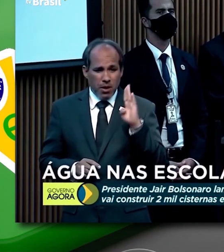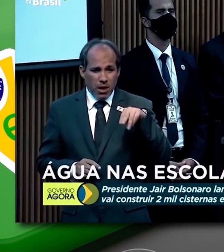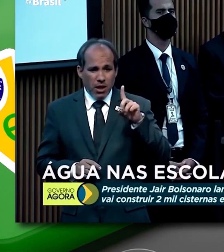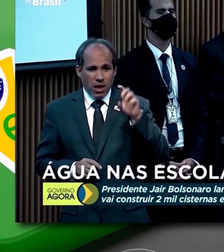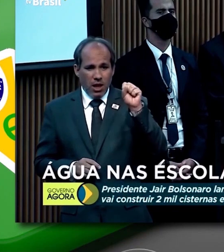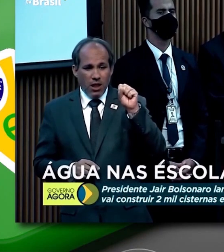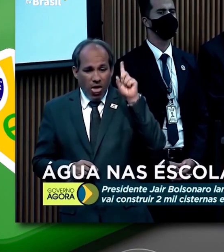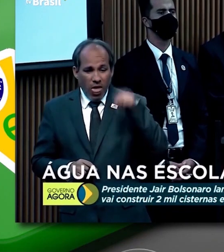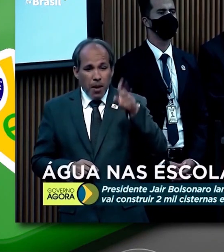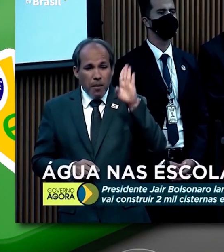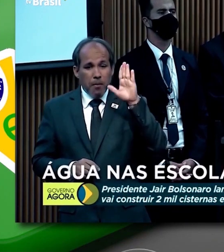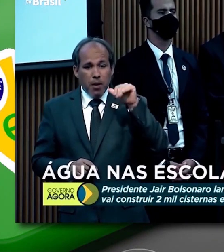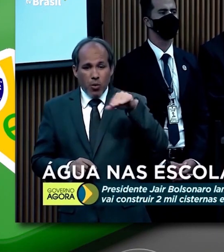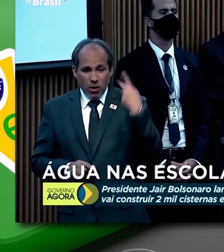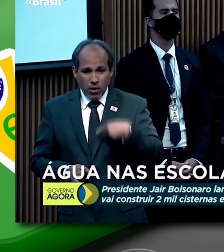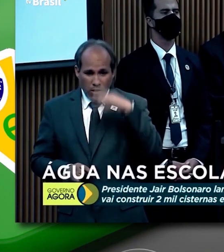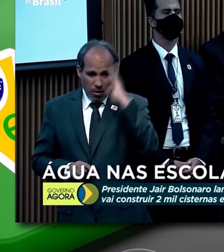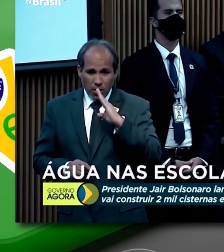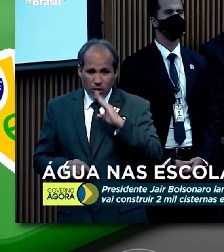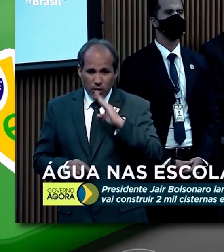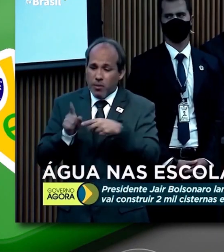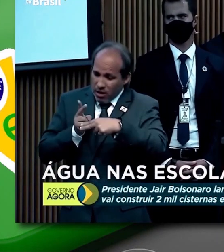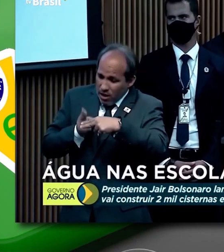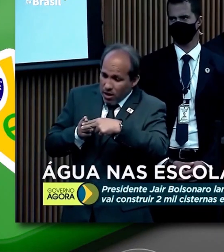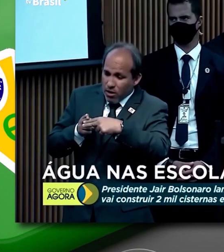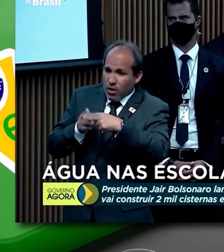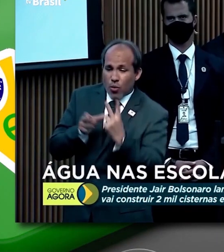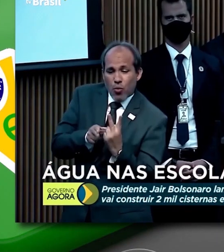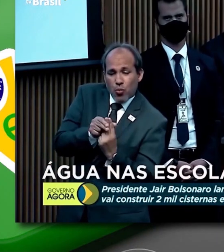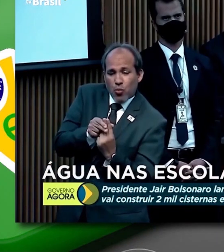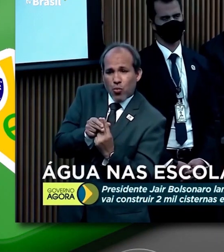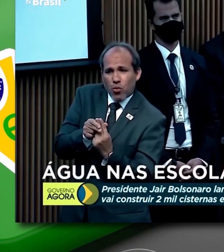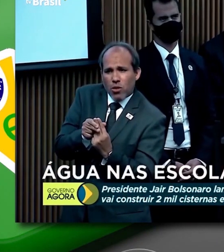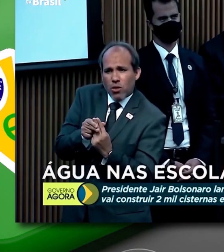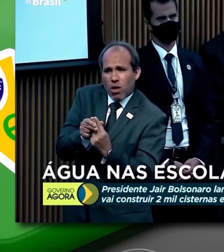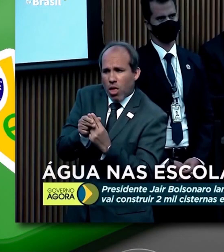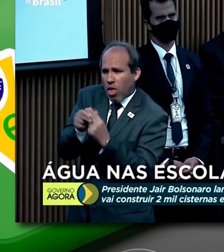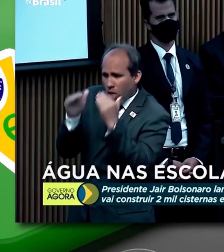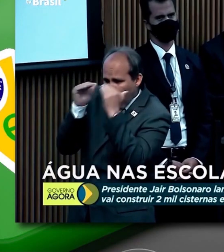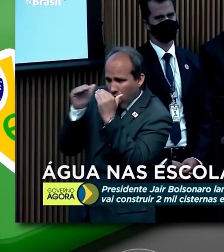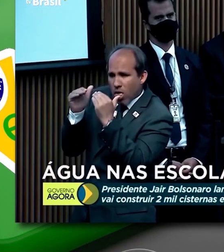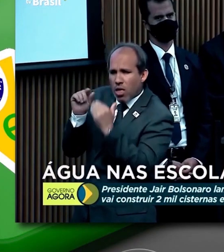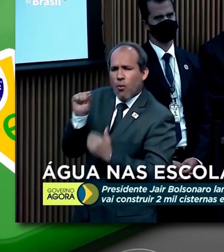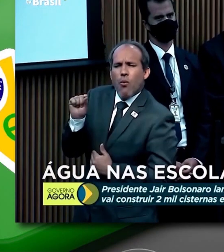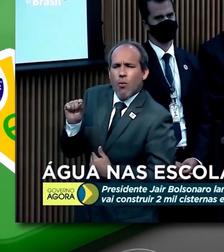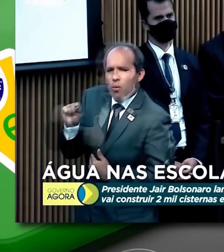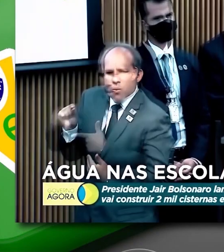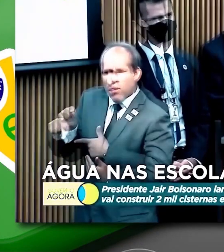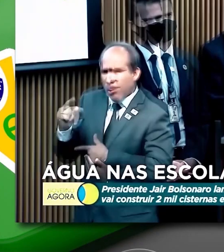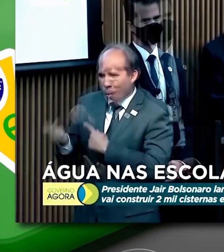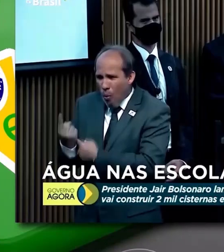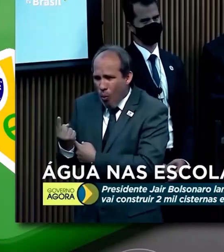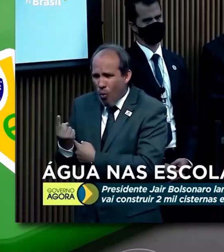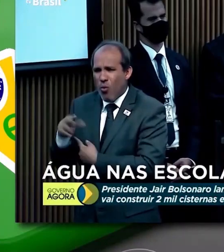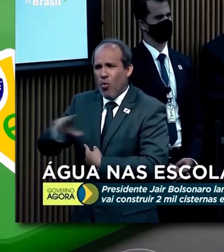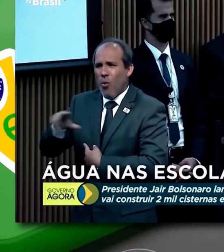Banco do Brasil EA Caixa Econômica Federal é a que propósito já os donos do Poder da época